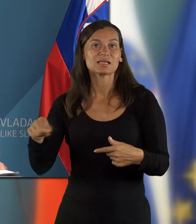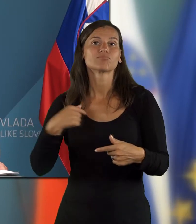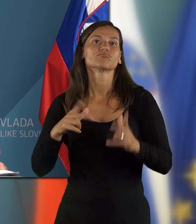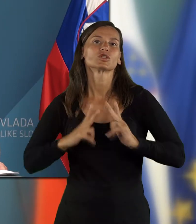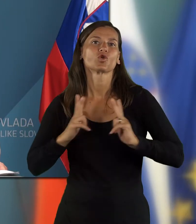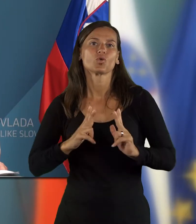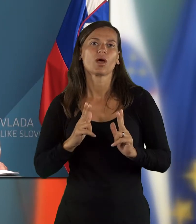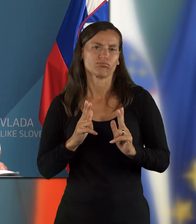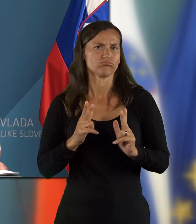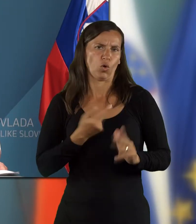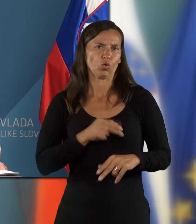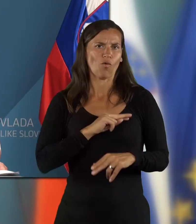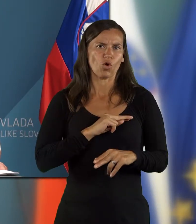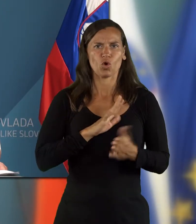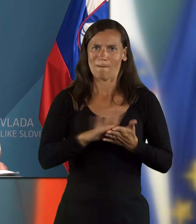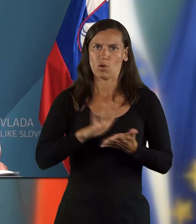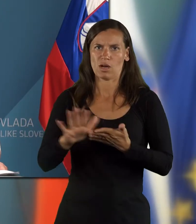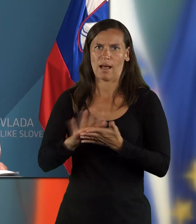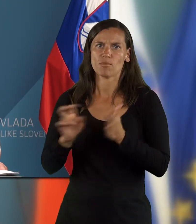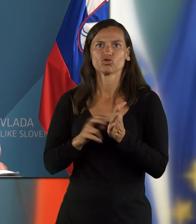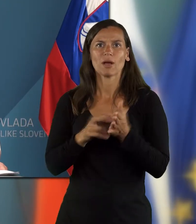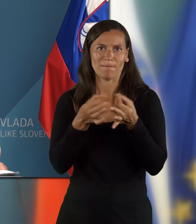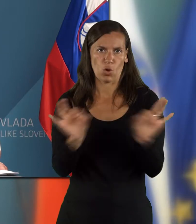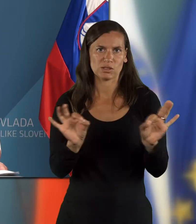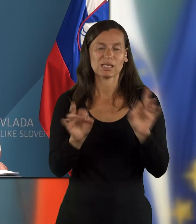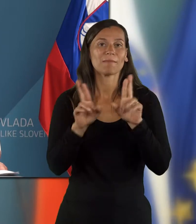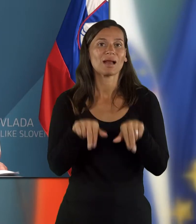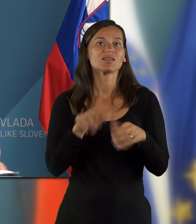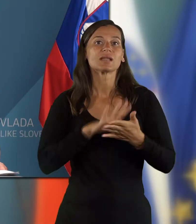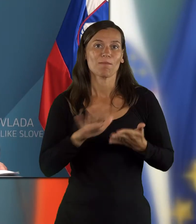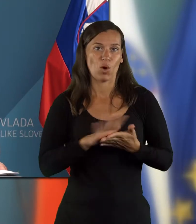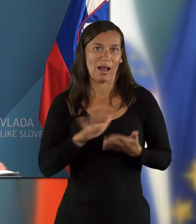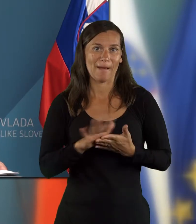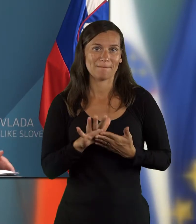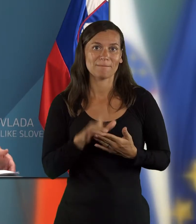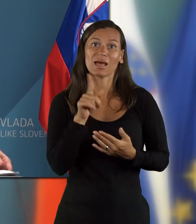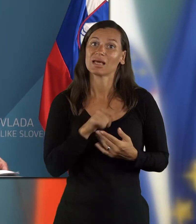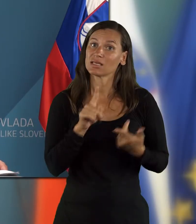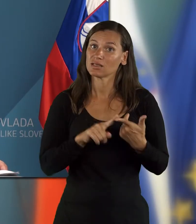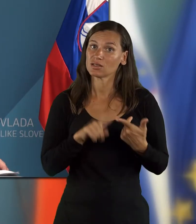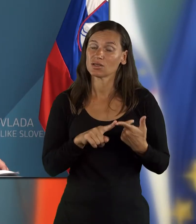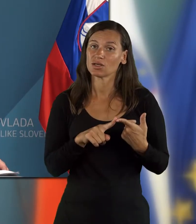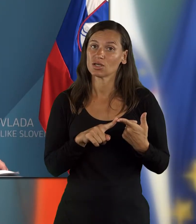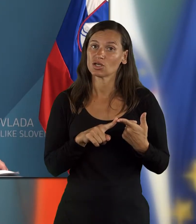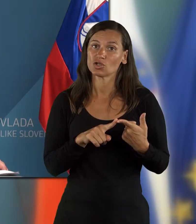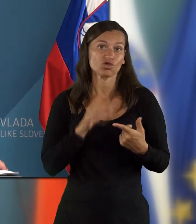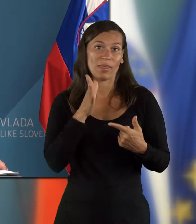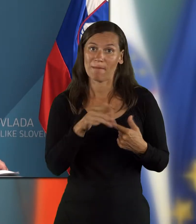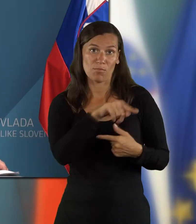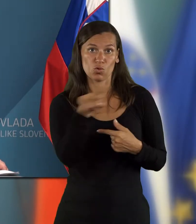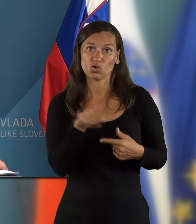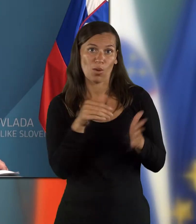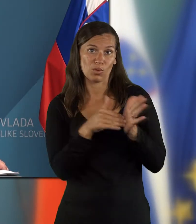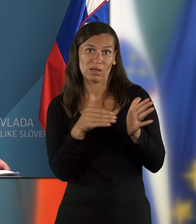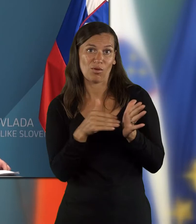pričakujem odgovorno porabo še prostih pravic porabe in ukolikor ne